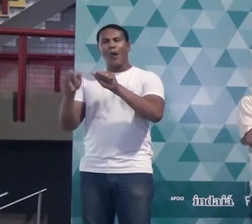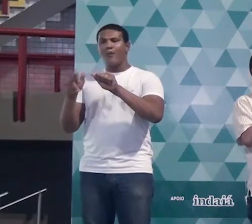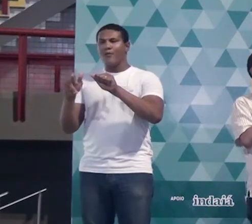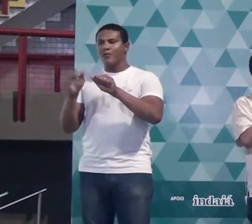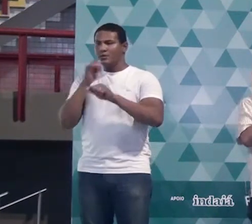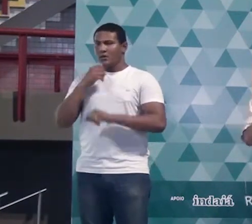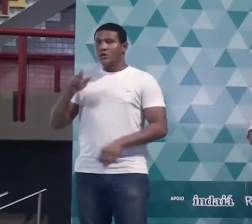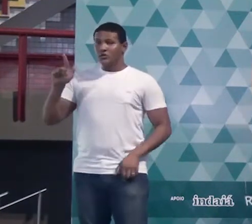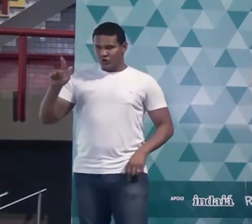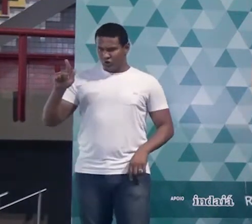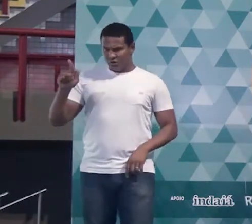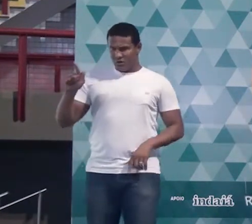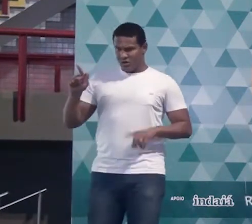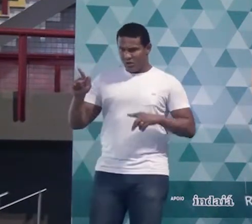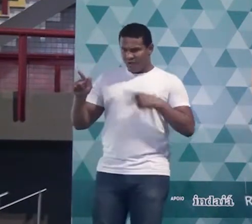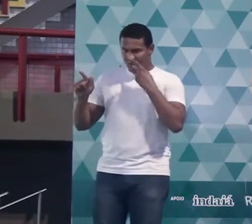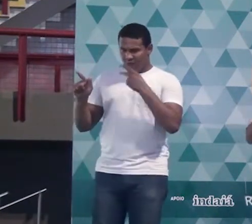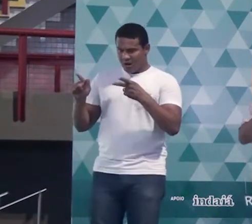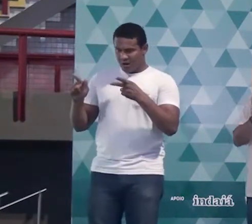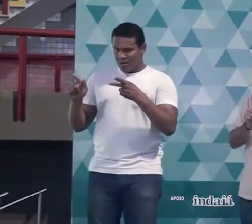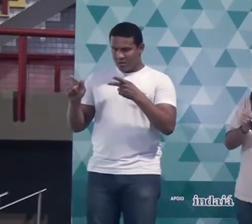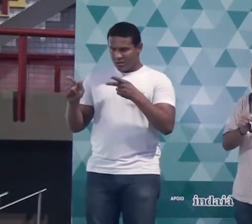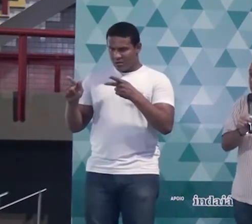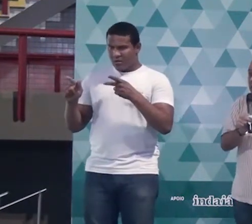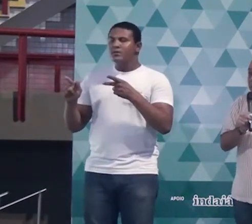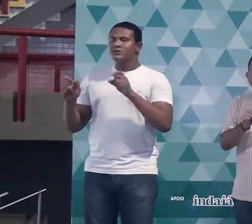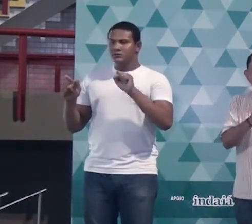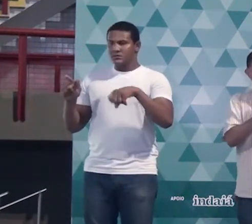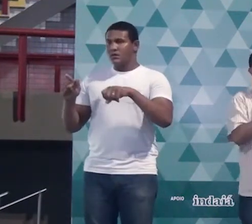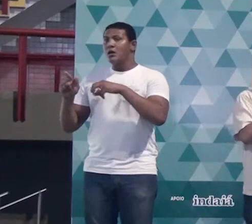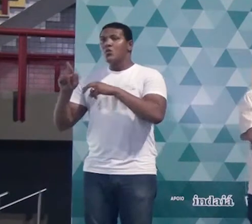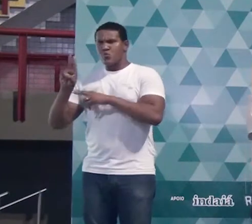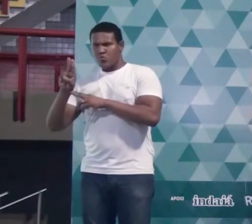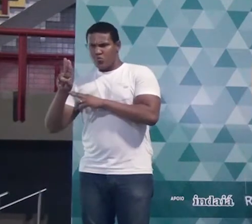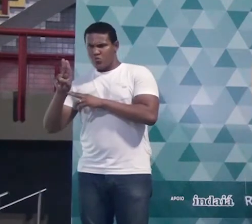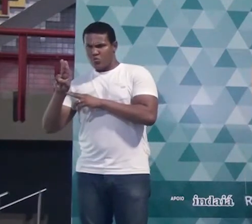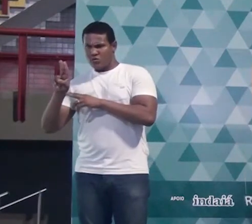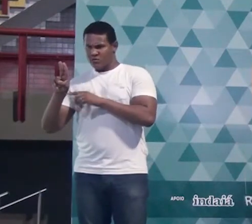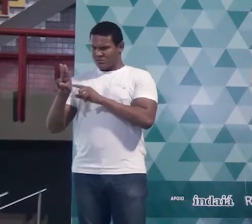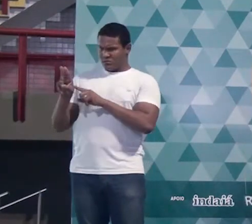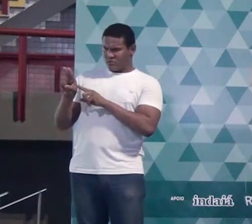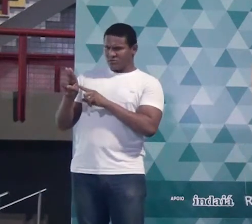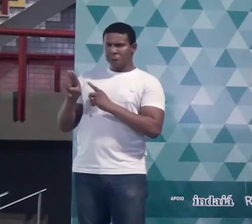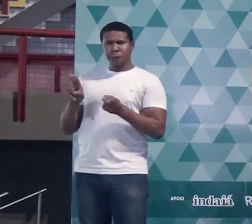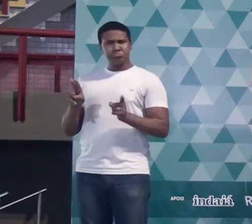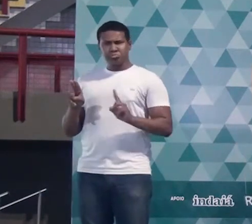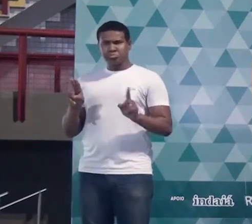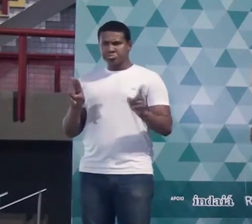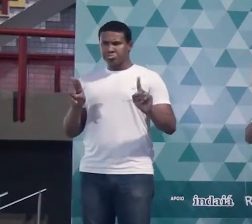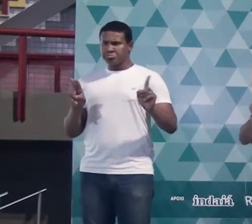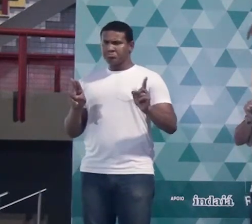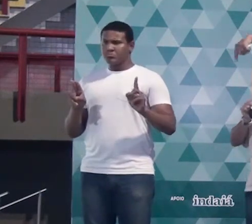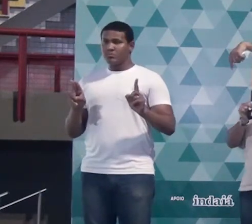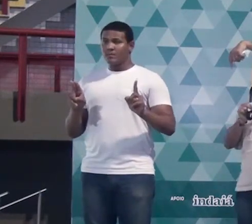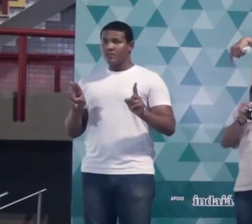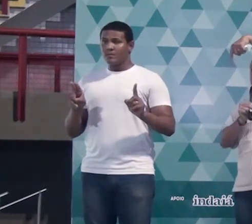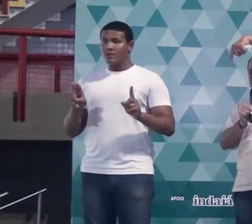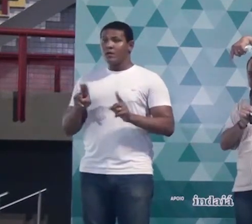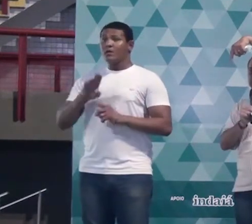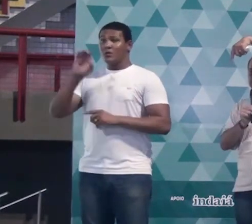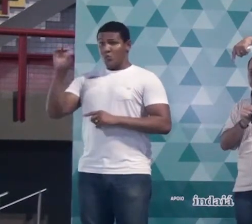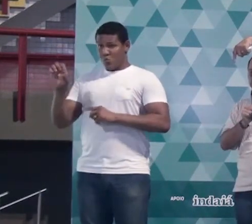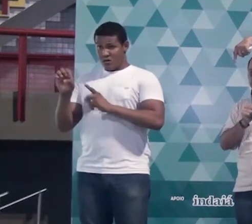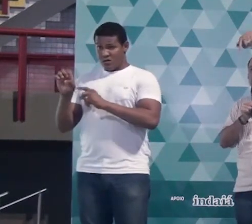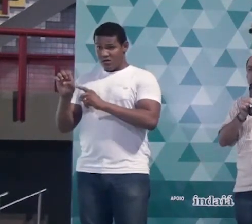pronunciado? É. O U é pronunciado? Não, que ninguém fala sangue. O U não é pronunciado. E o E no final